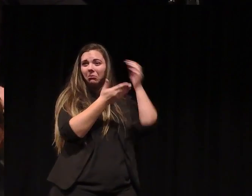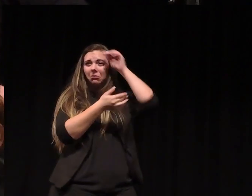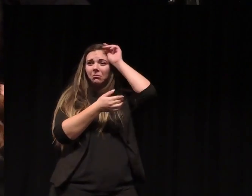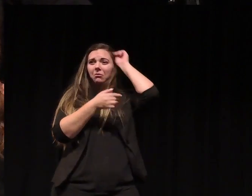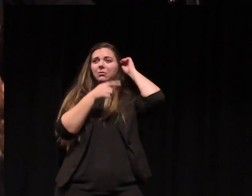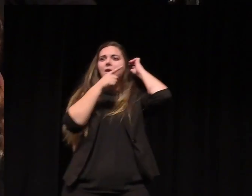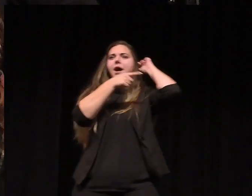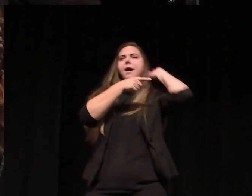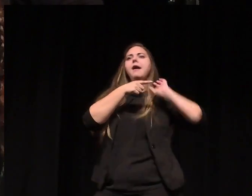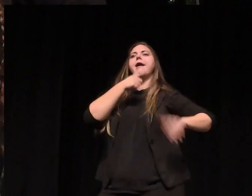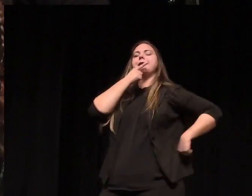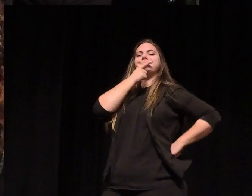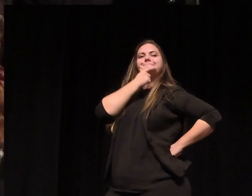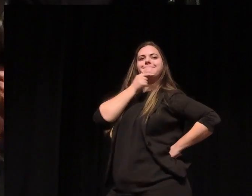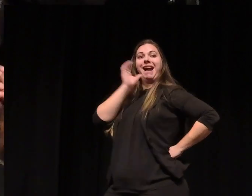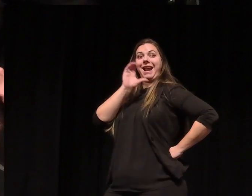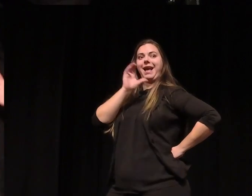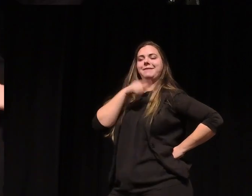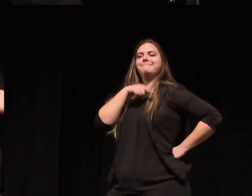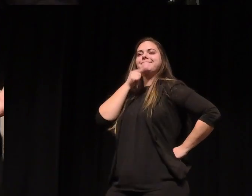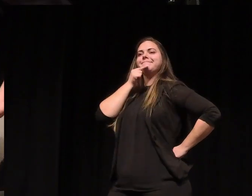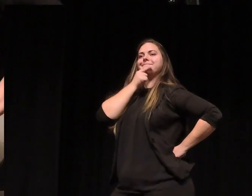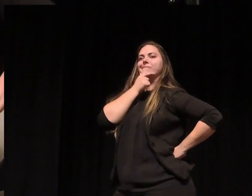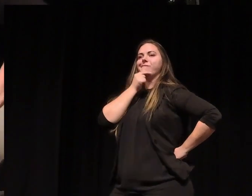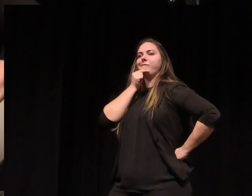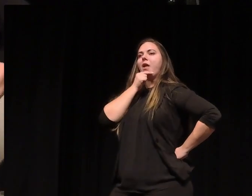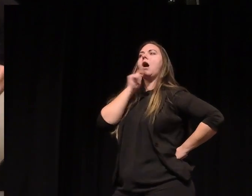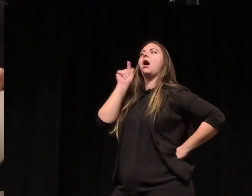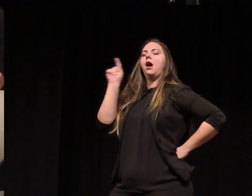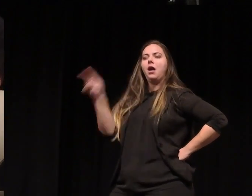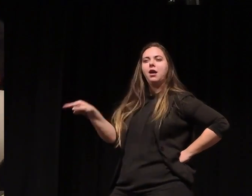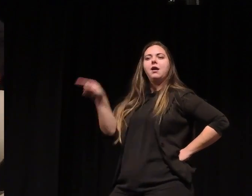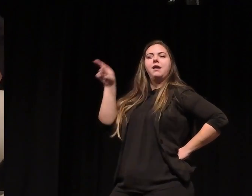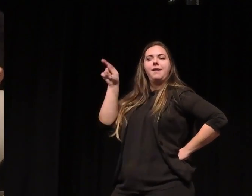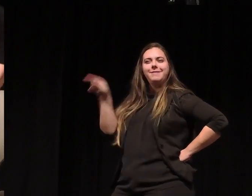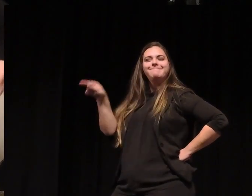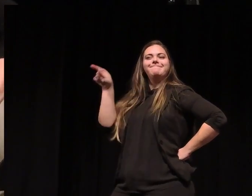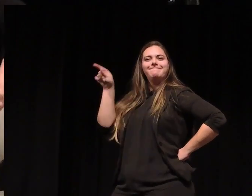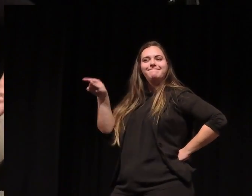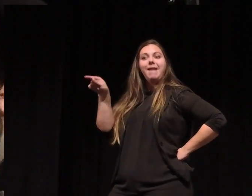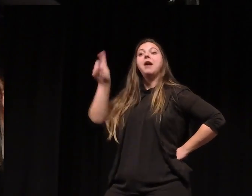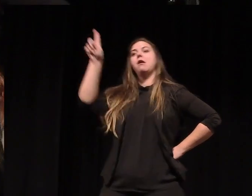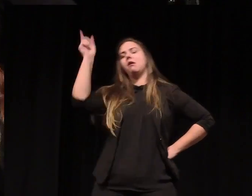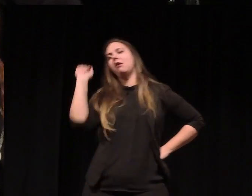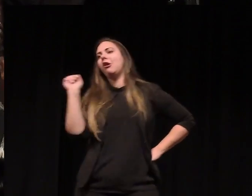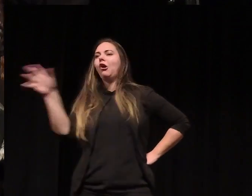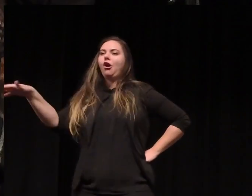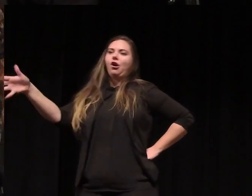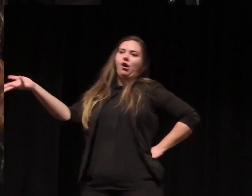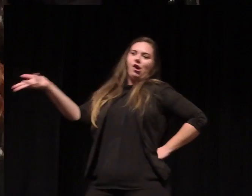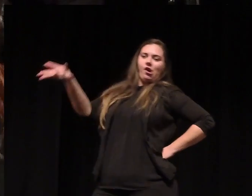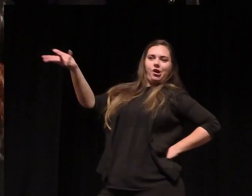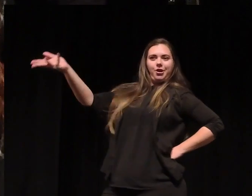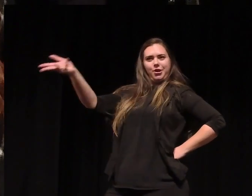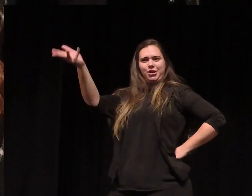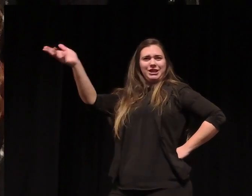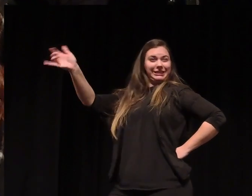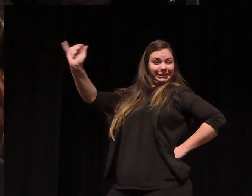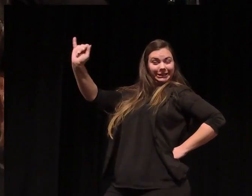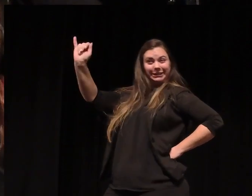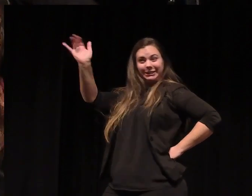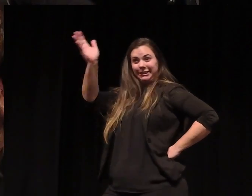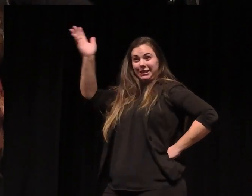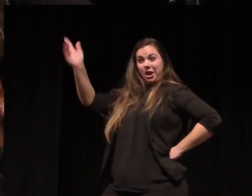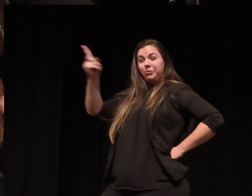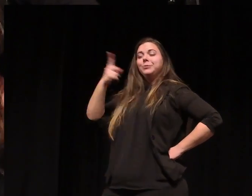Clara n'y a pas pensé trop longtemps. Eh bien, si moi, j'avais un seul souhait, ça serait